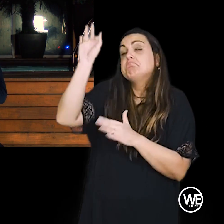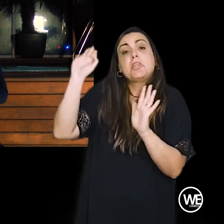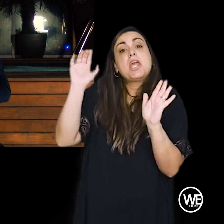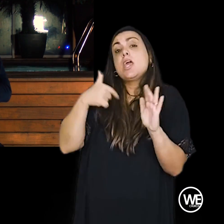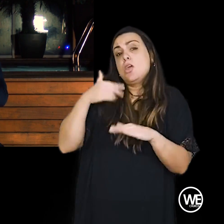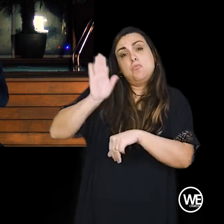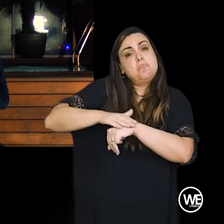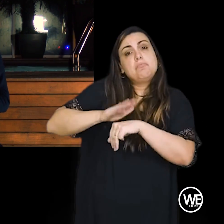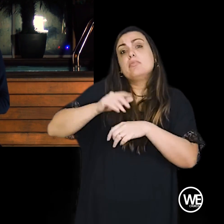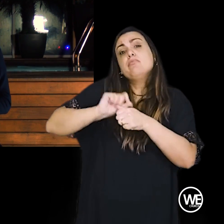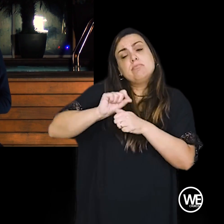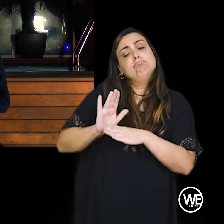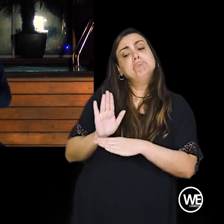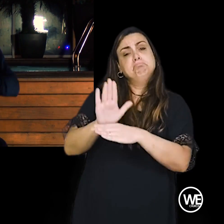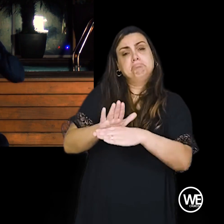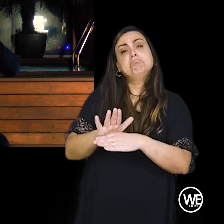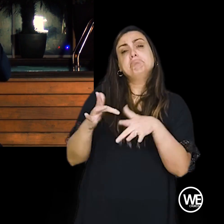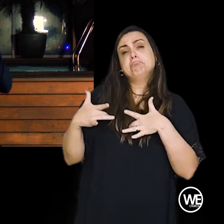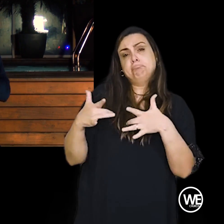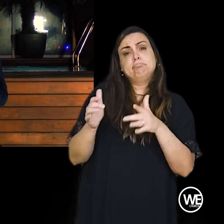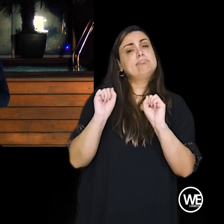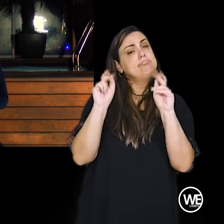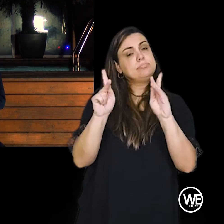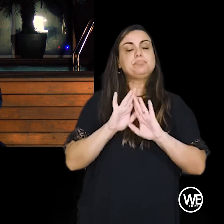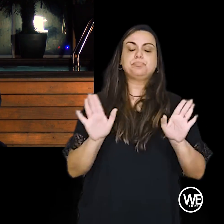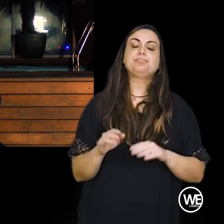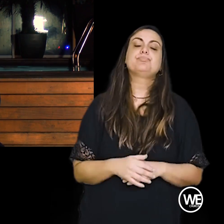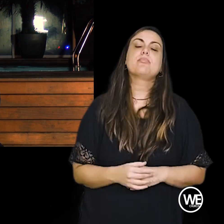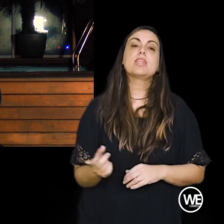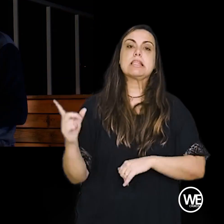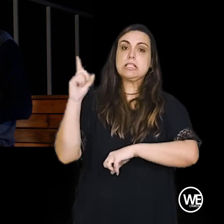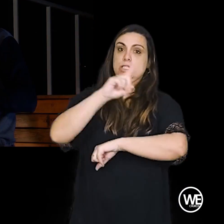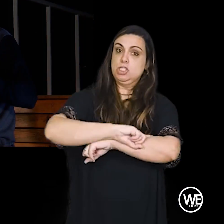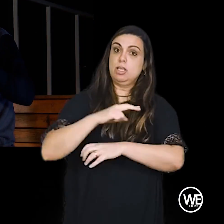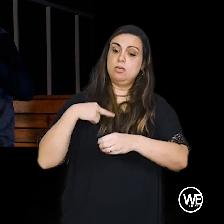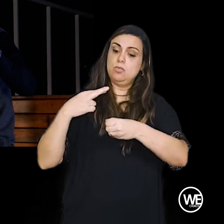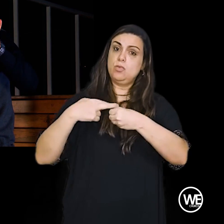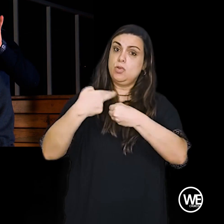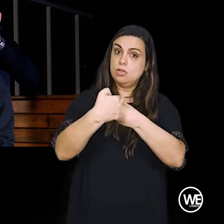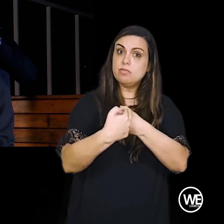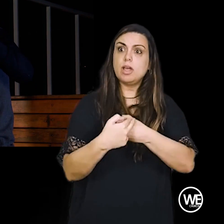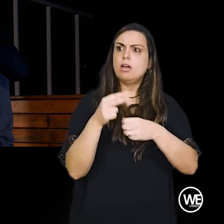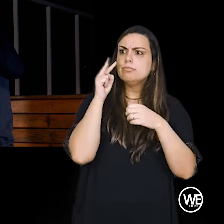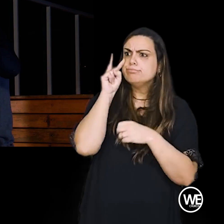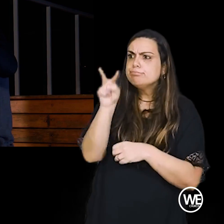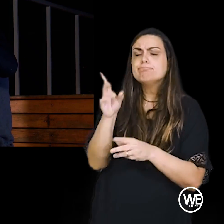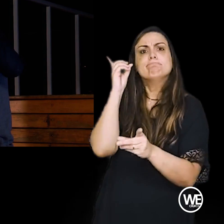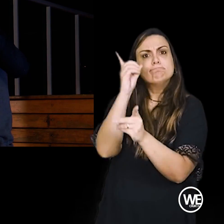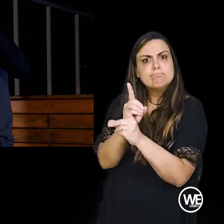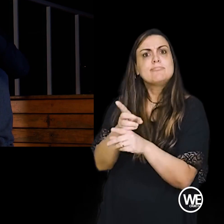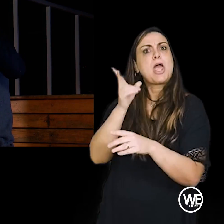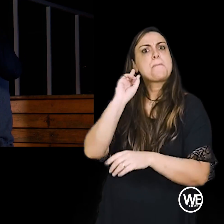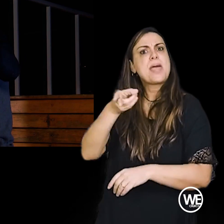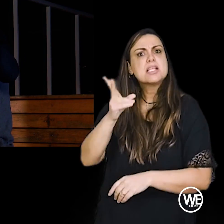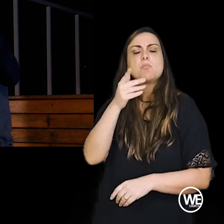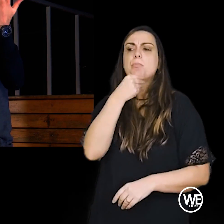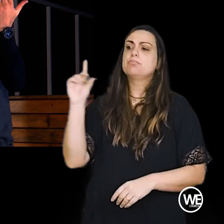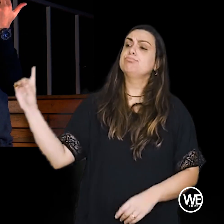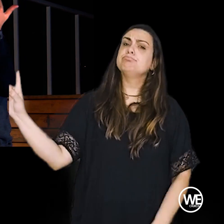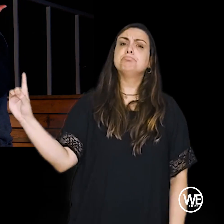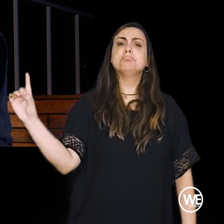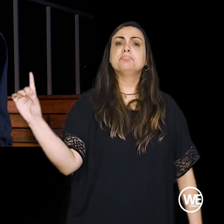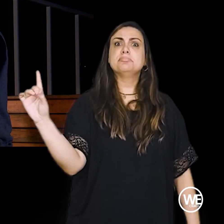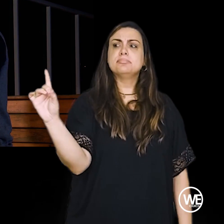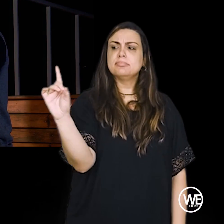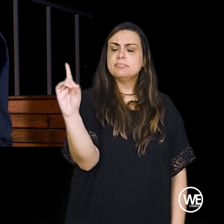minha parte, ok. Um belo dia eu fui para a rodoviária novamente e eu vejo aquele rapaz, o mendigo, passando pela minha frente,